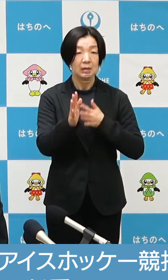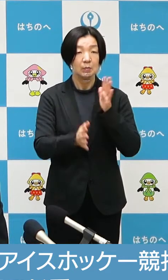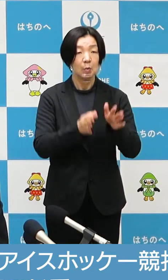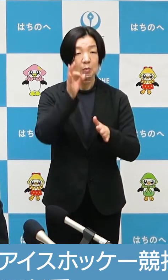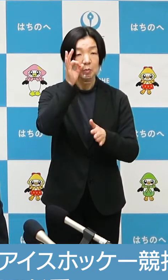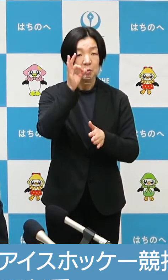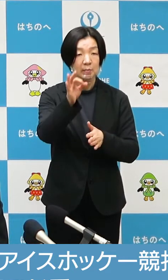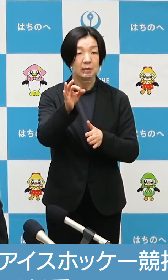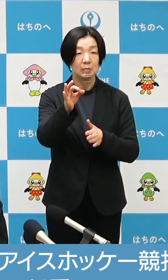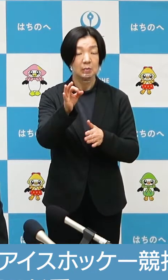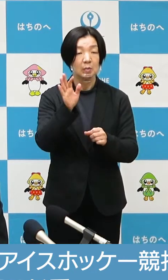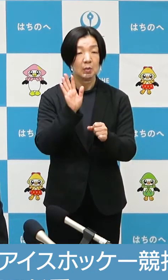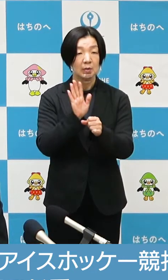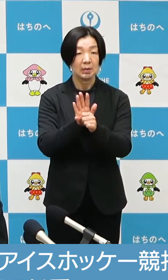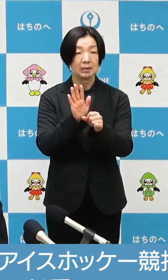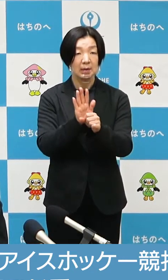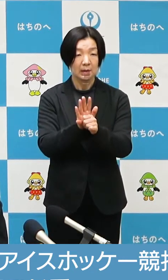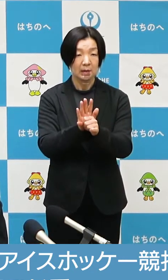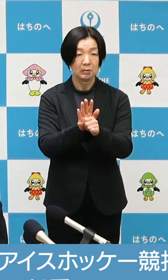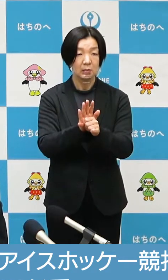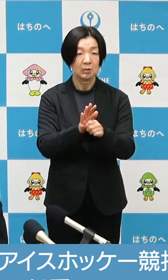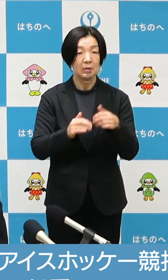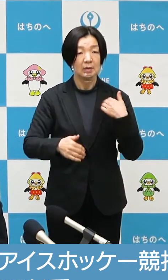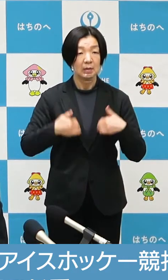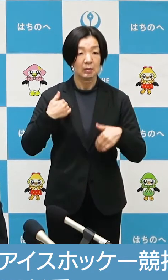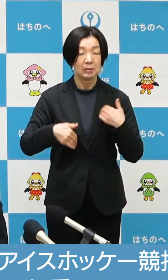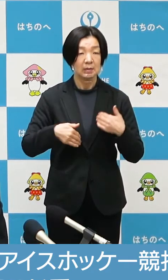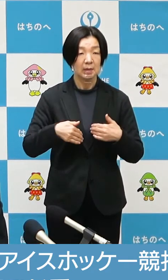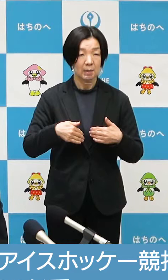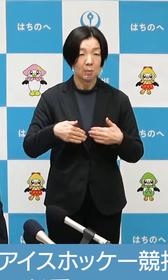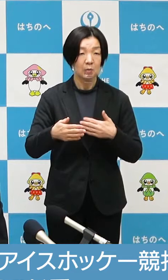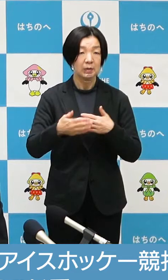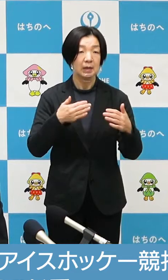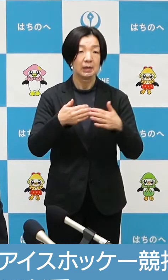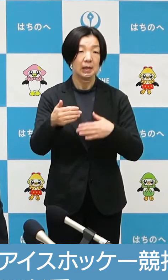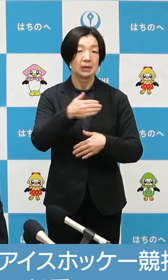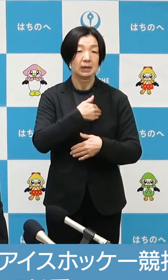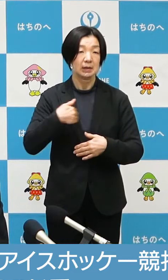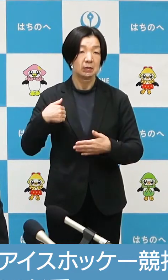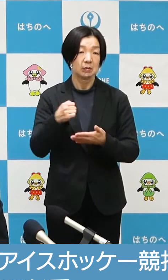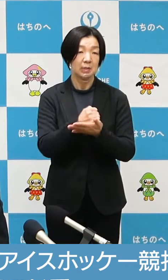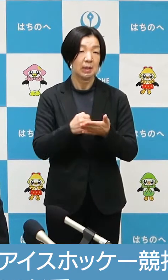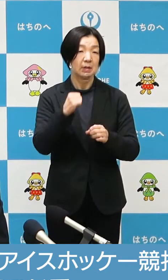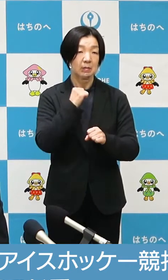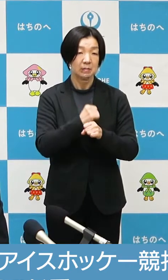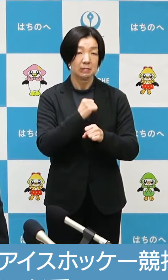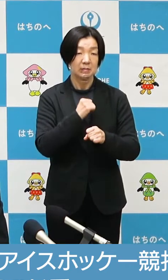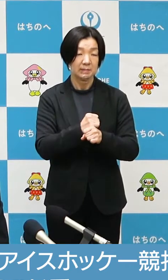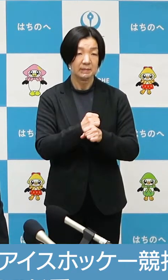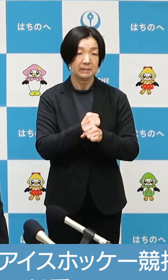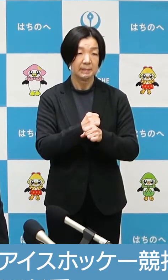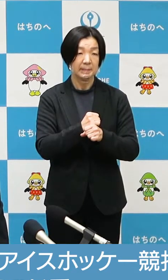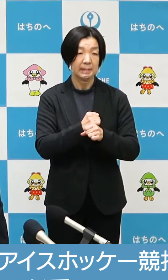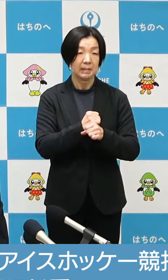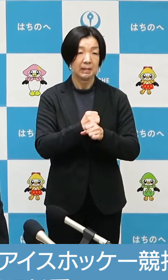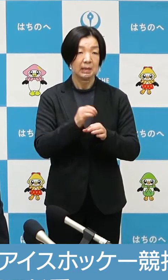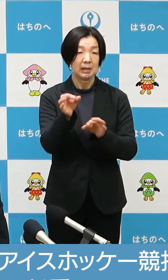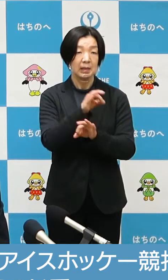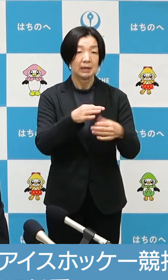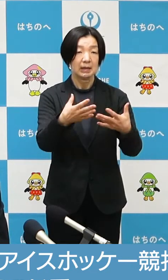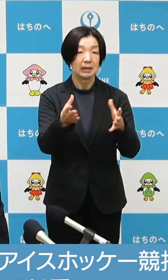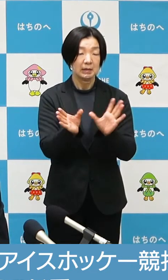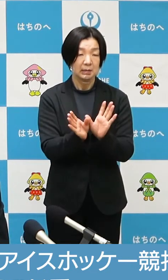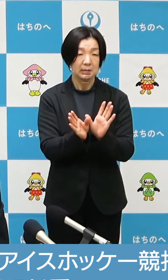見る支えることの楽しさを感じてもらえる機械を作るとともに経済界融資から